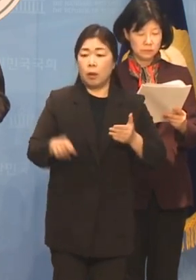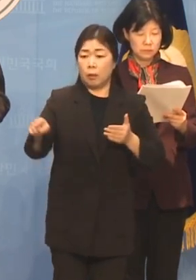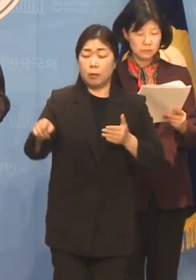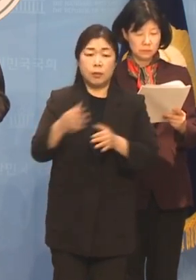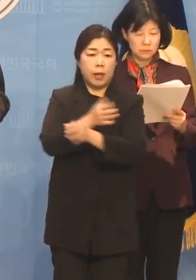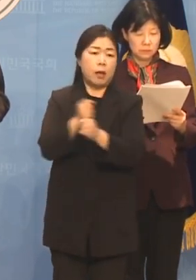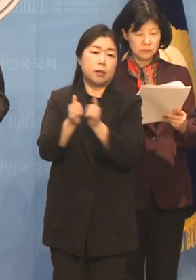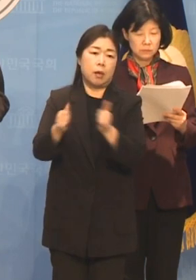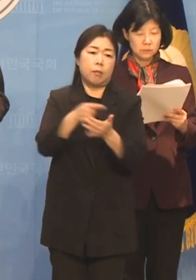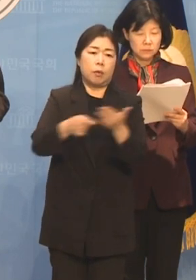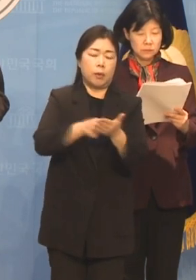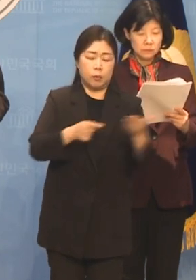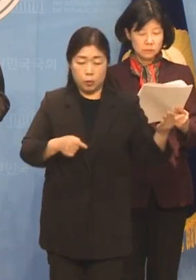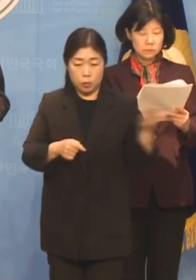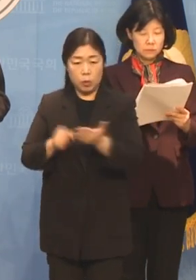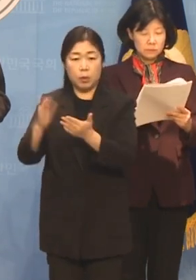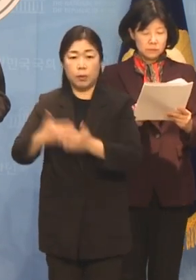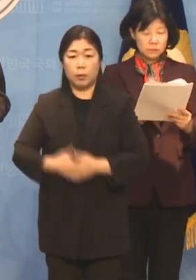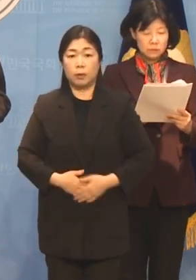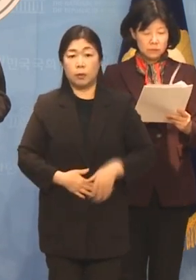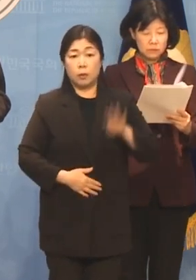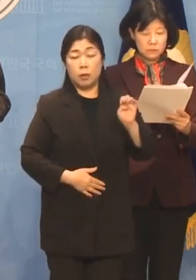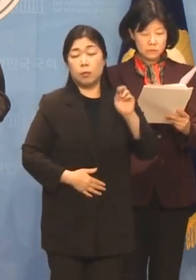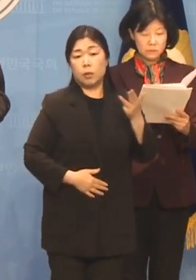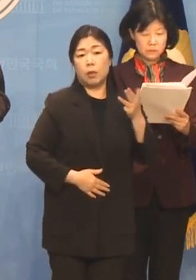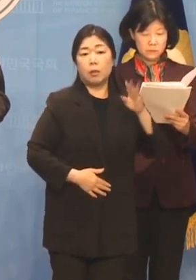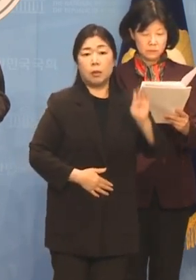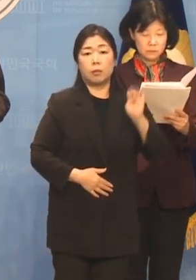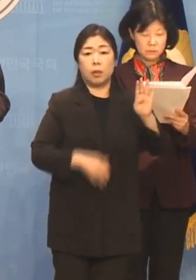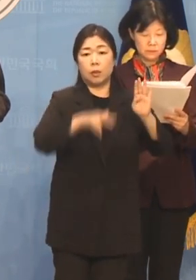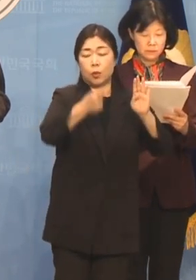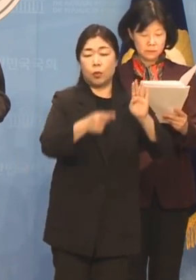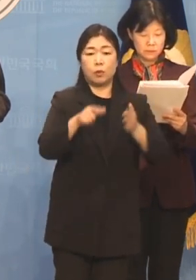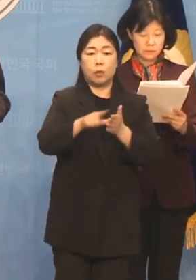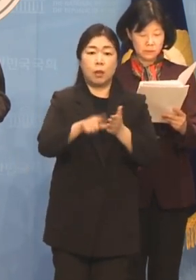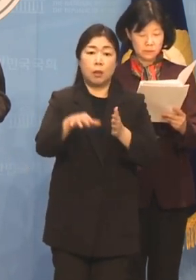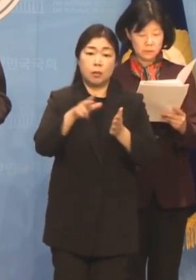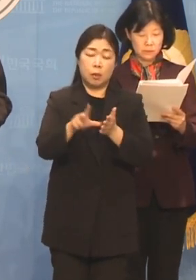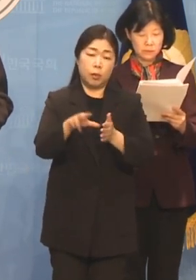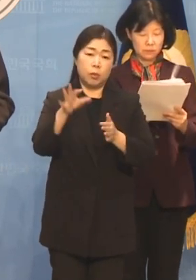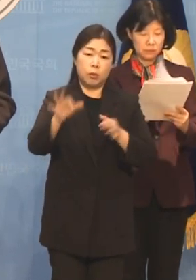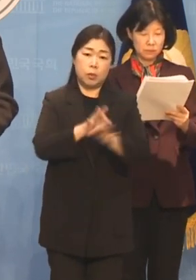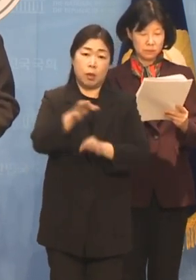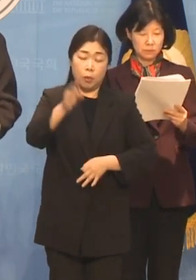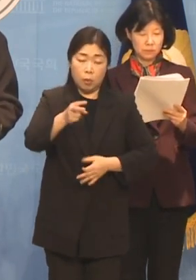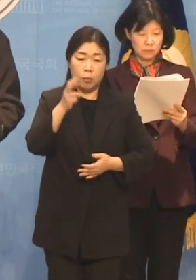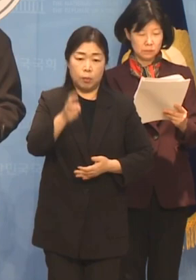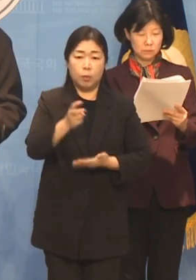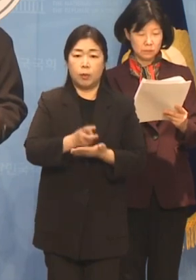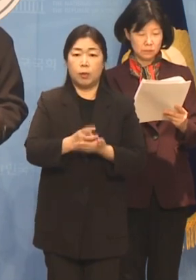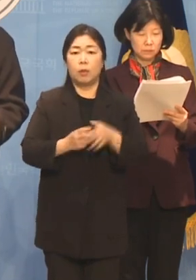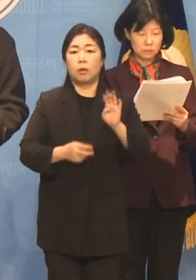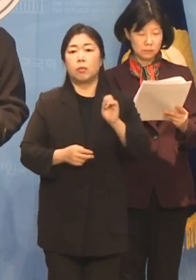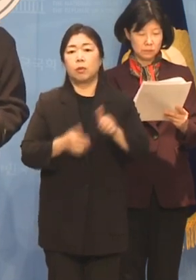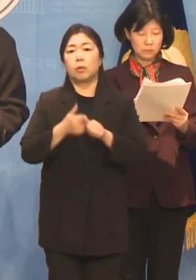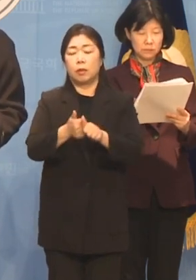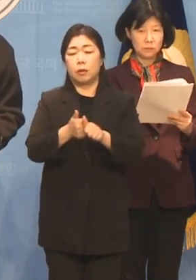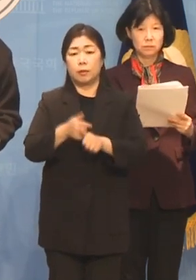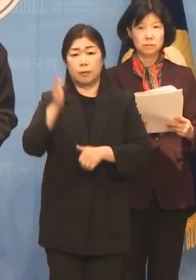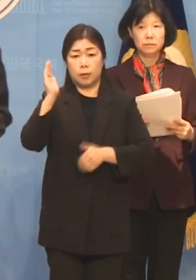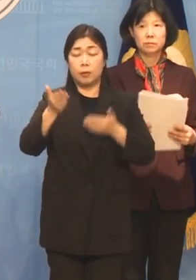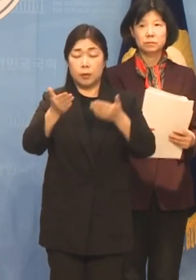또한 금융소비자보호법 44조 및 자본시장법 48조에 근거해서 강력하게 주장하는 바입니다.